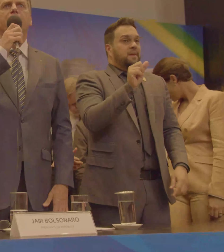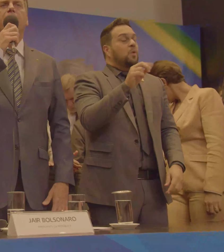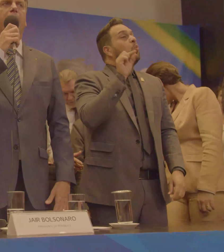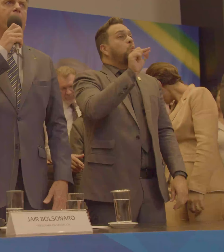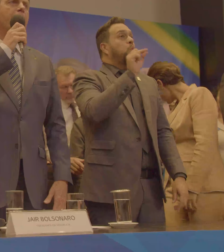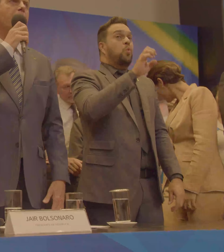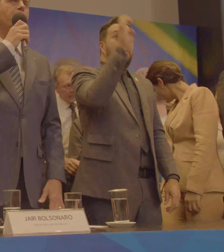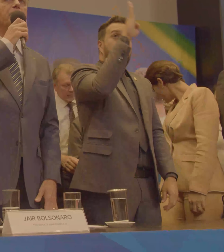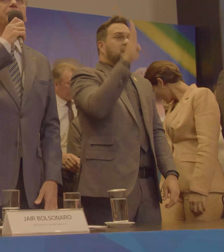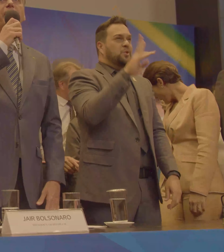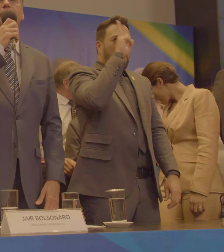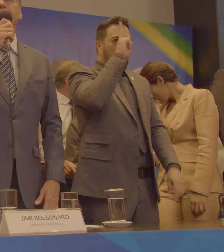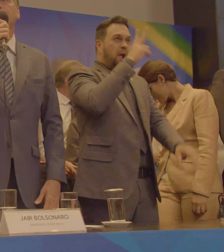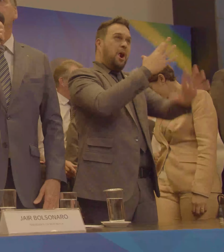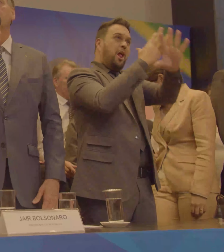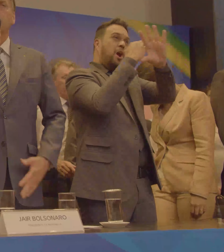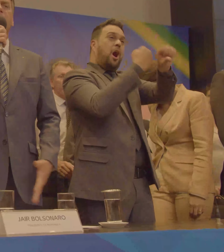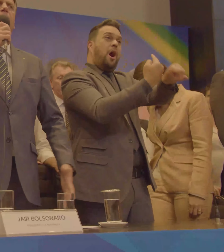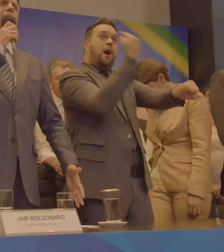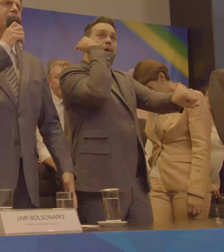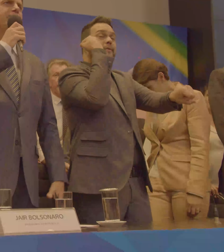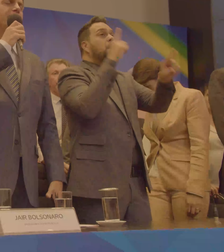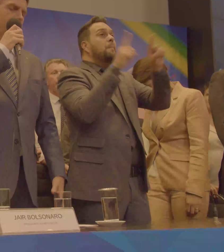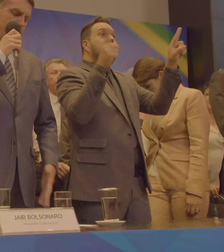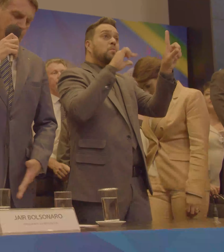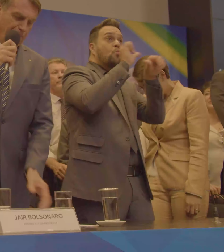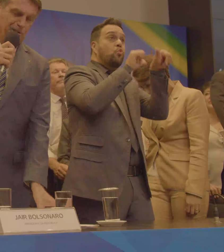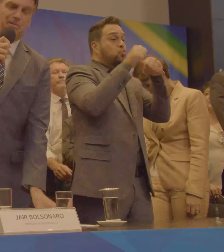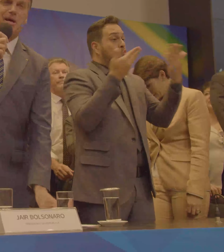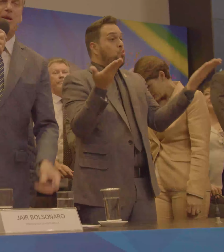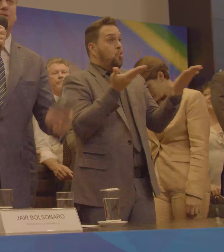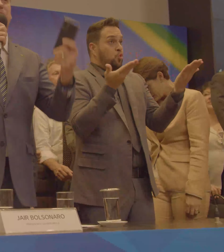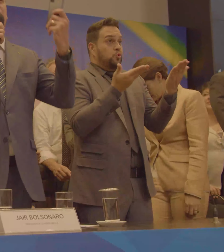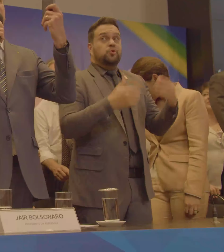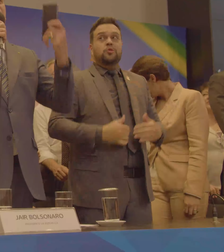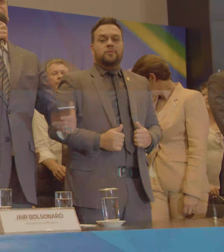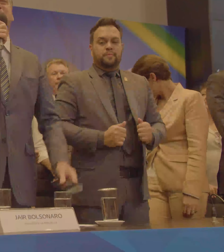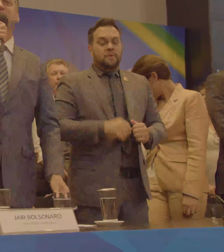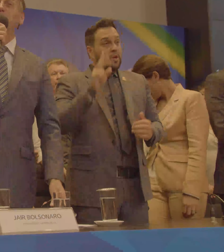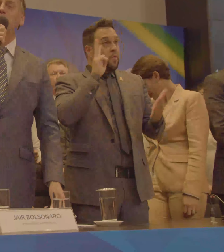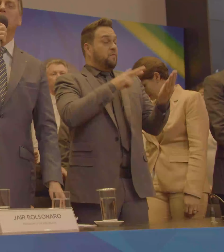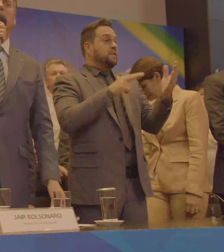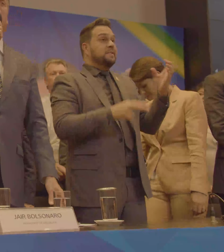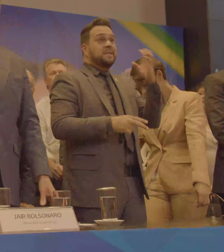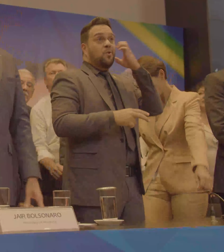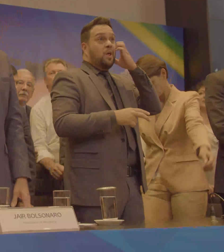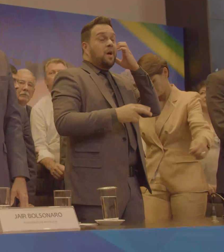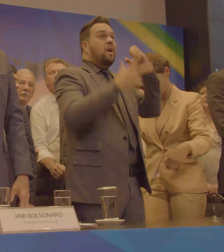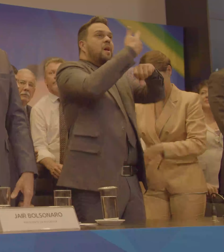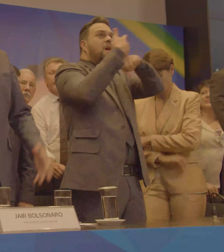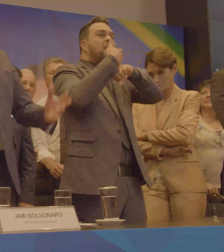Brasil era há pouco tempo e o que já é hoje. Vi timidamente agora aqui, na nossa